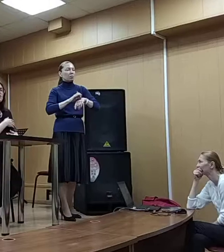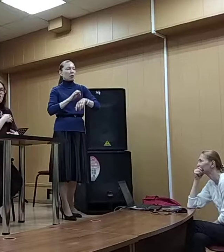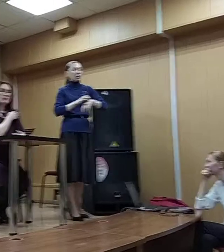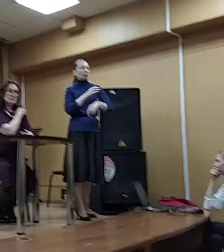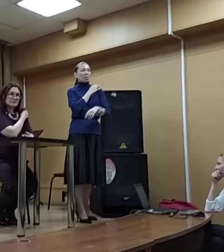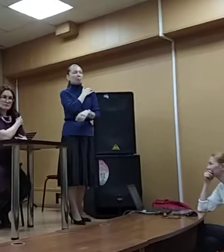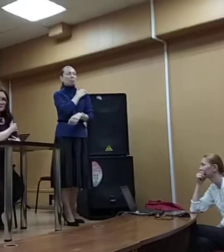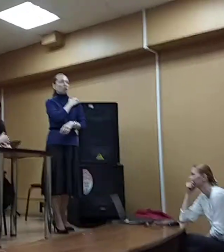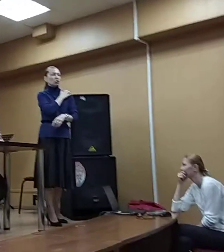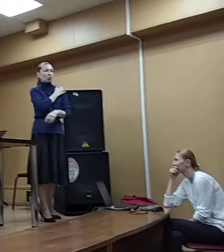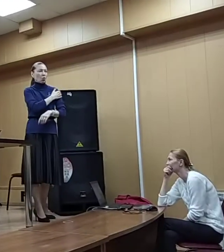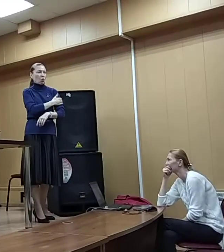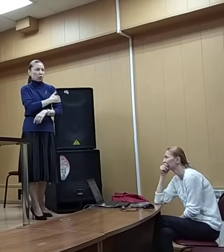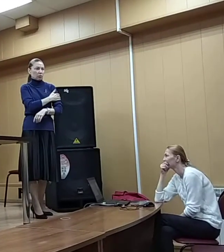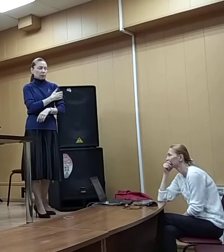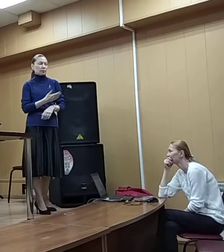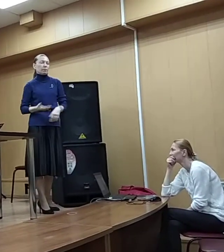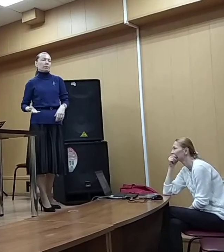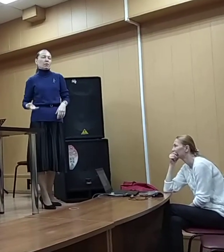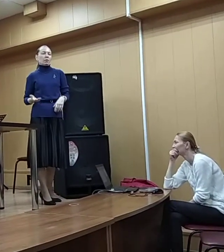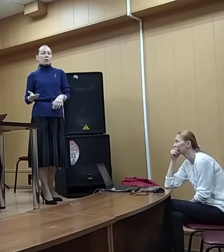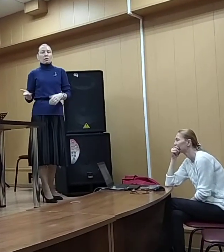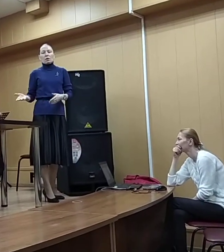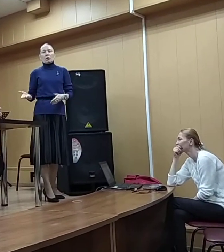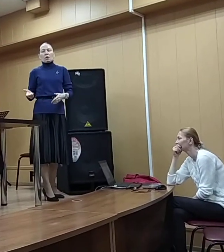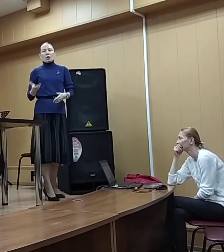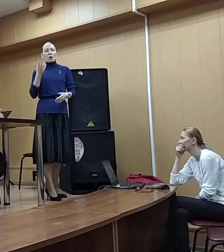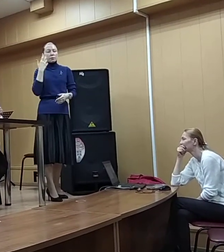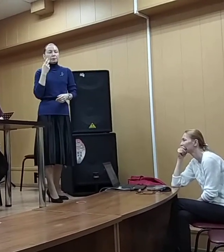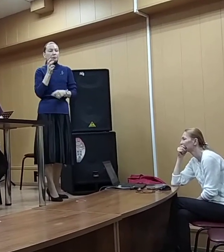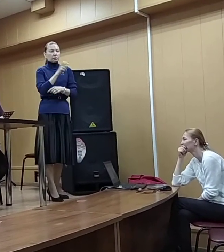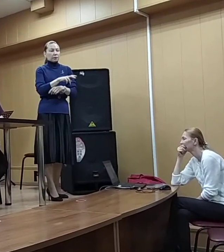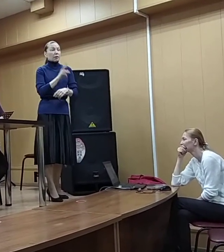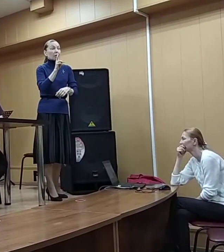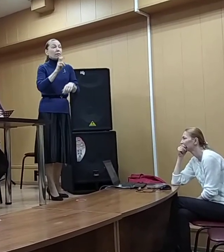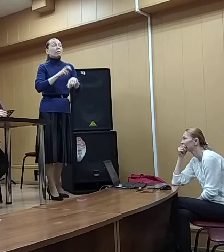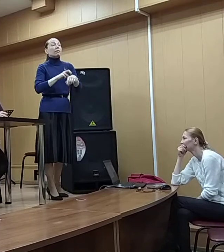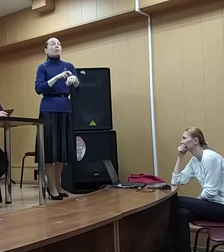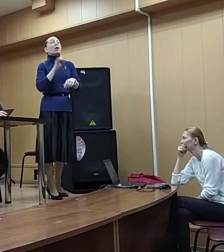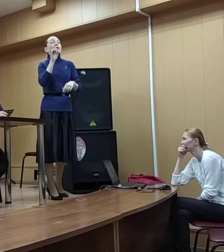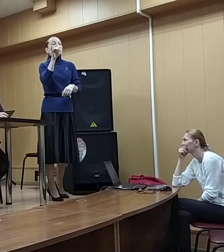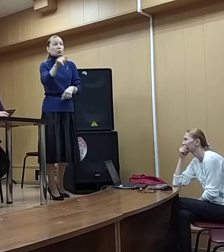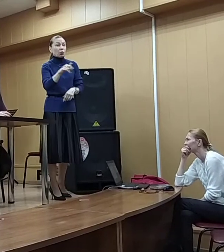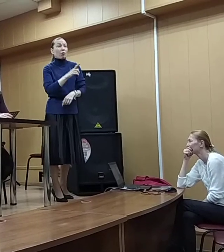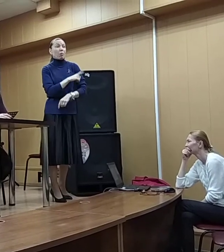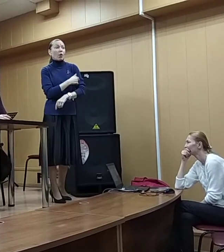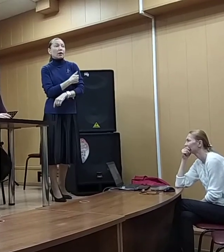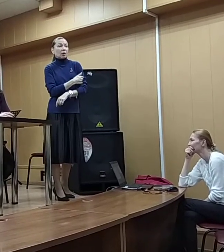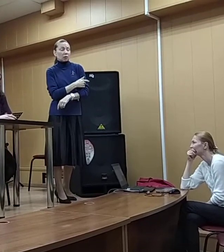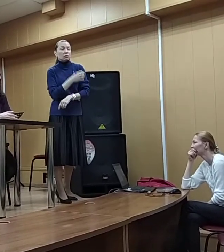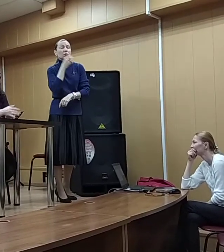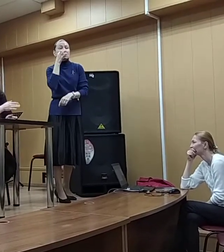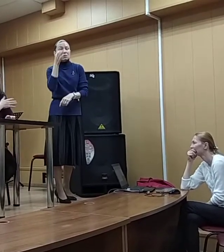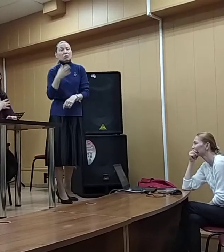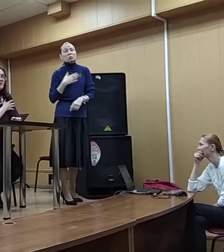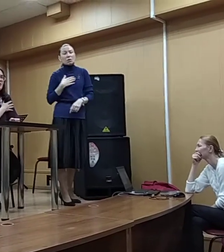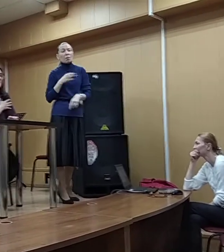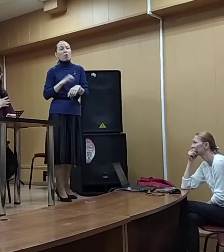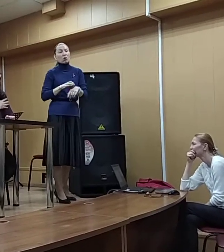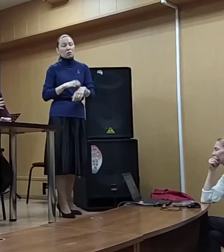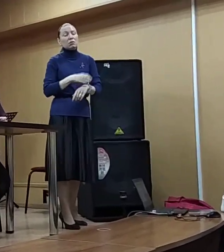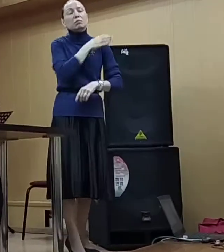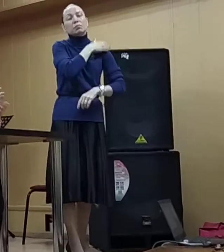Плечо. И когда я пришла к врачу, в поликлинику, и сказала, что у